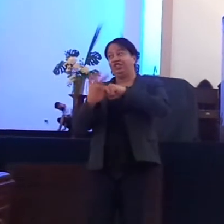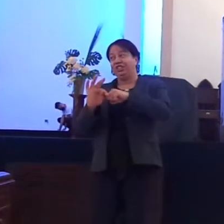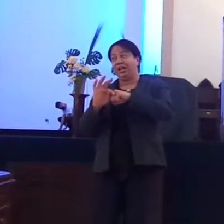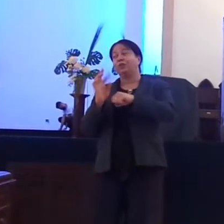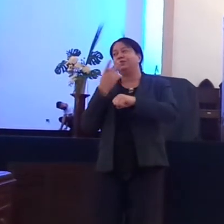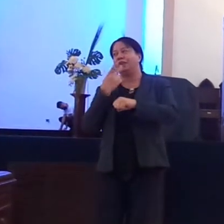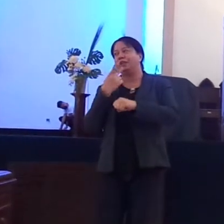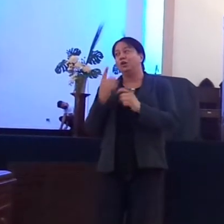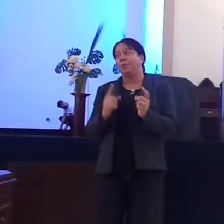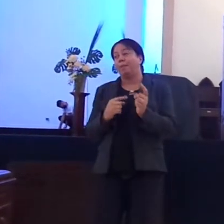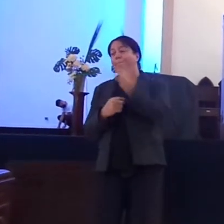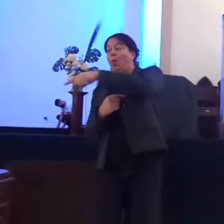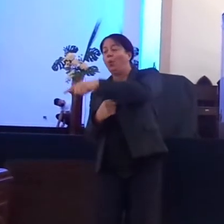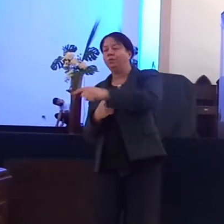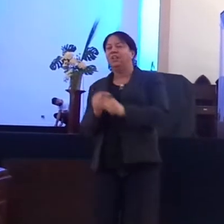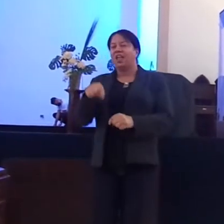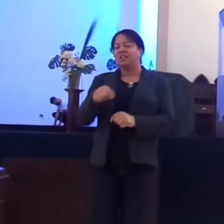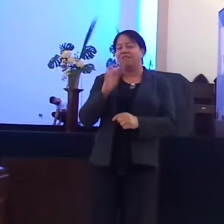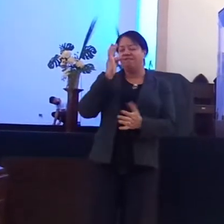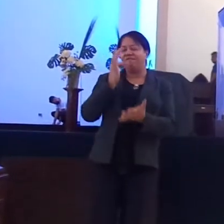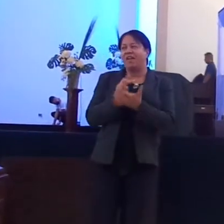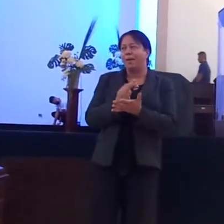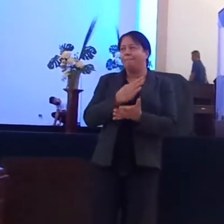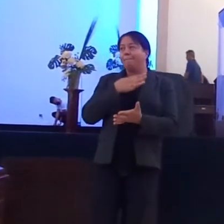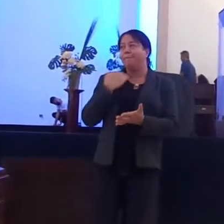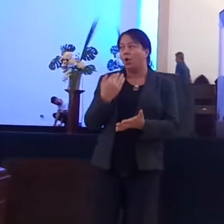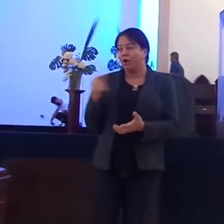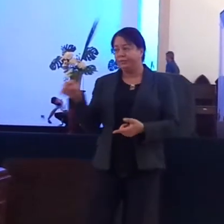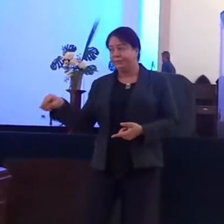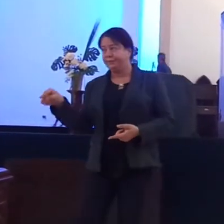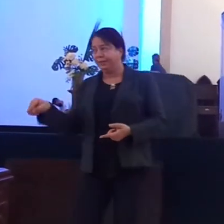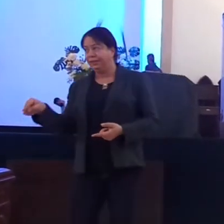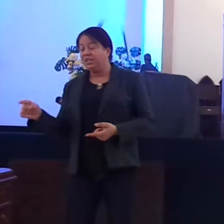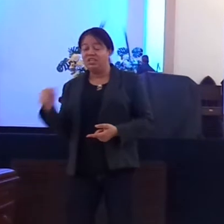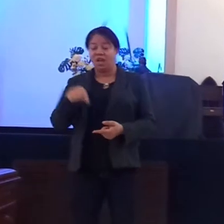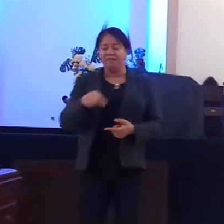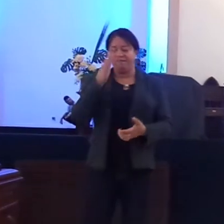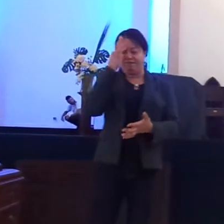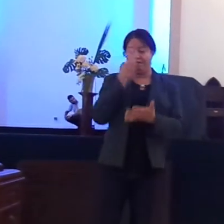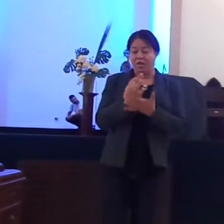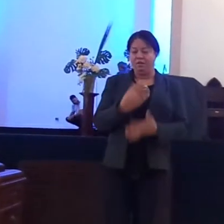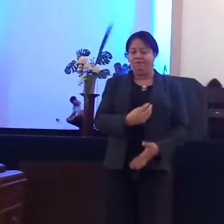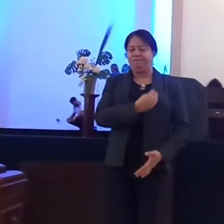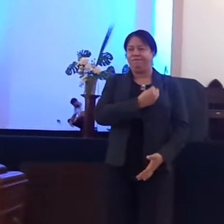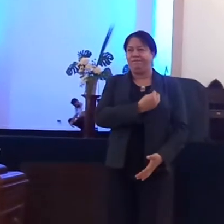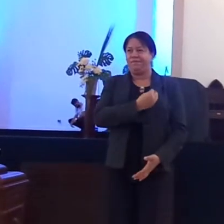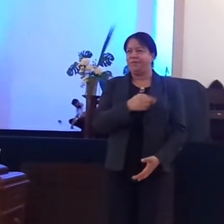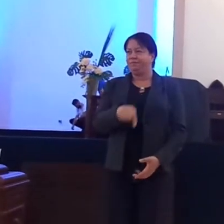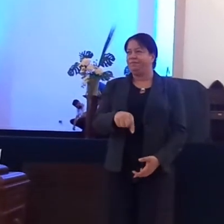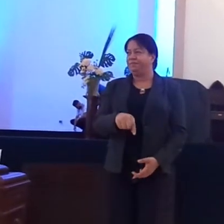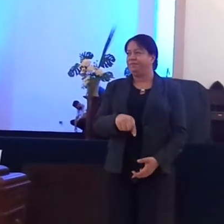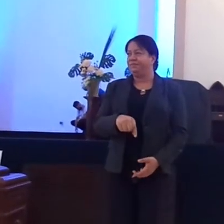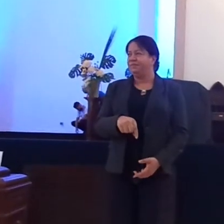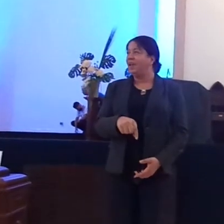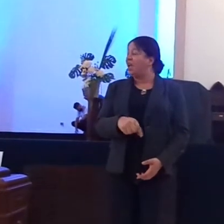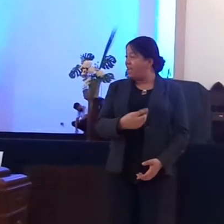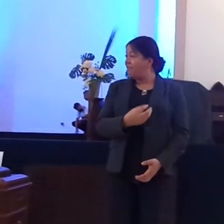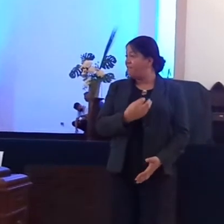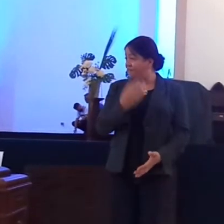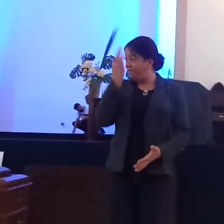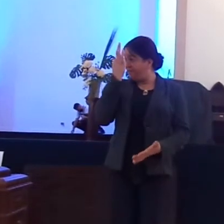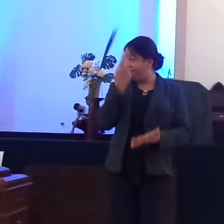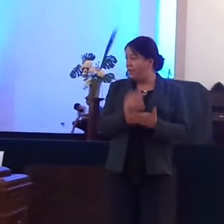contrapõe, essa fé morta e a fé viva. A fé que vem pela